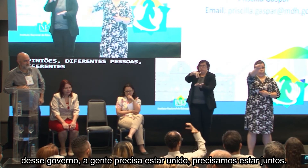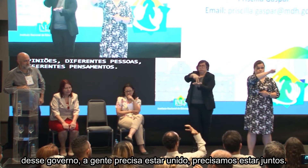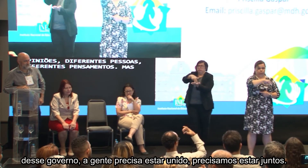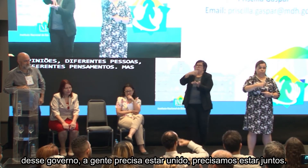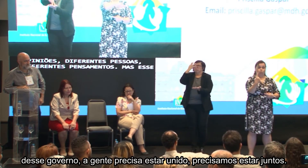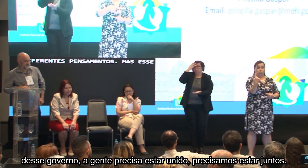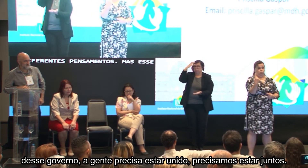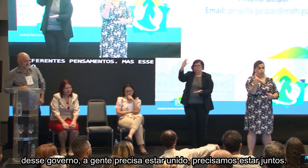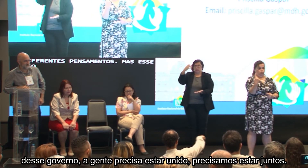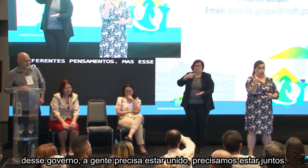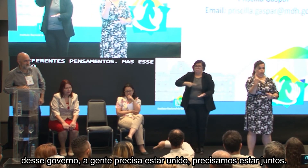desse governo.